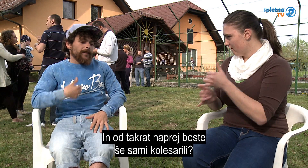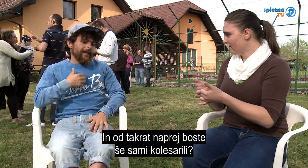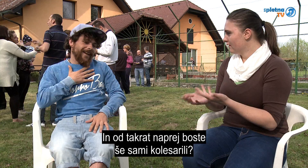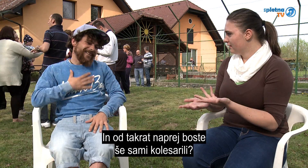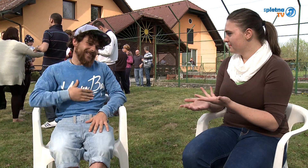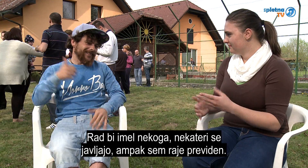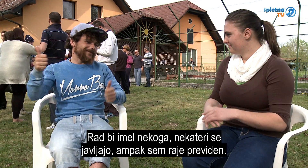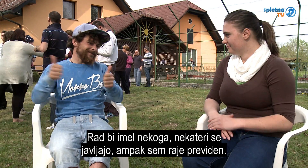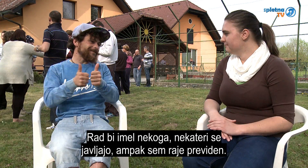Yes.